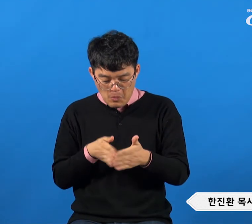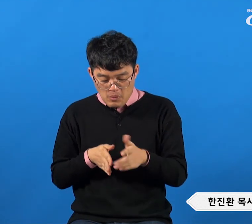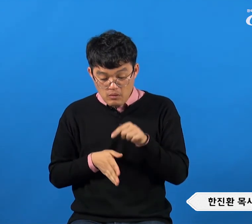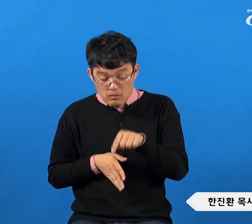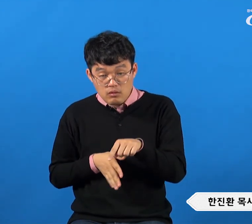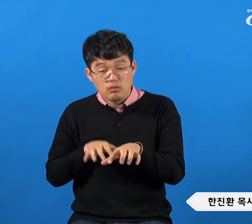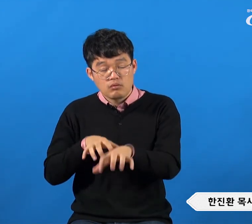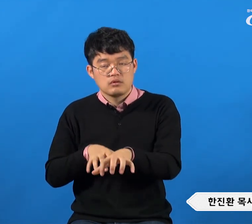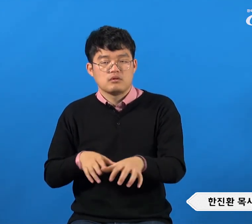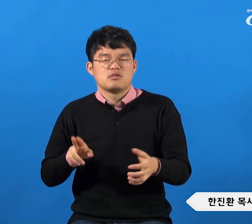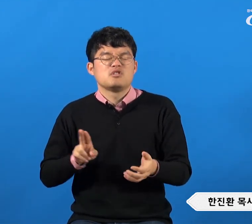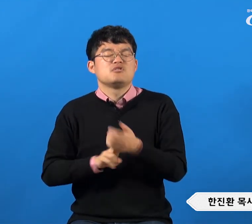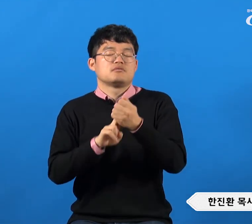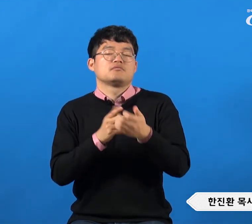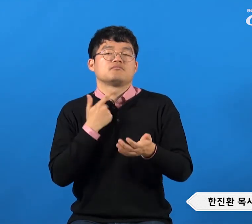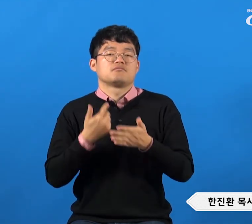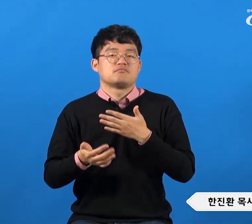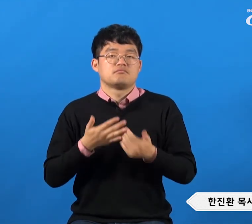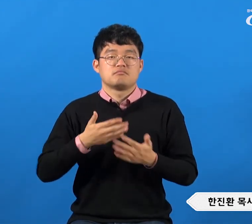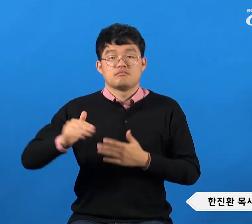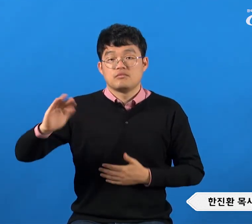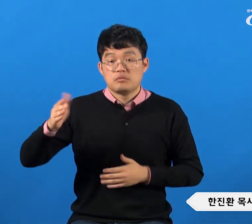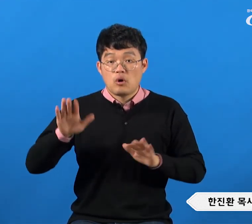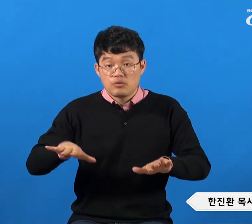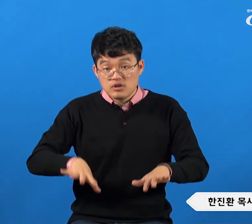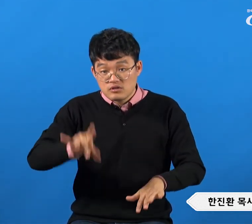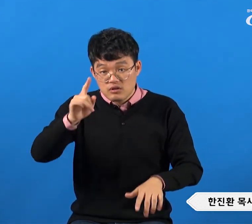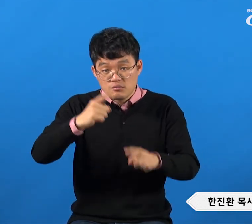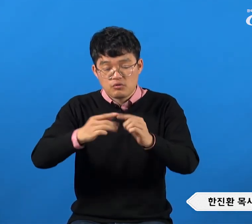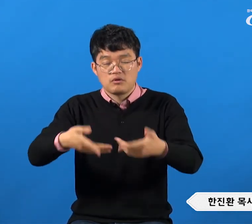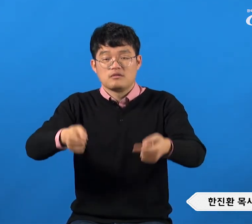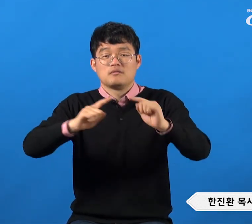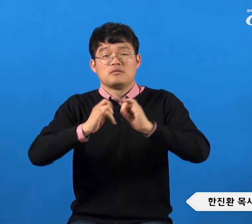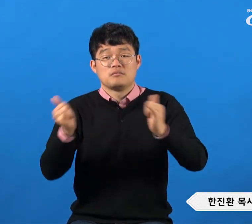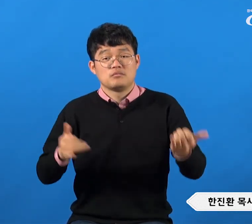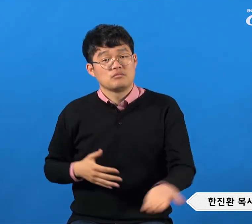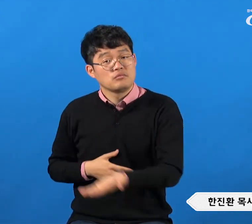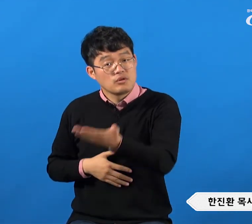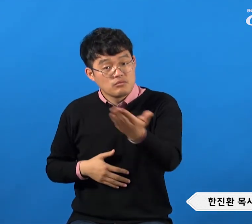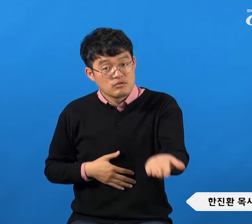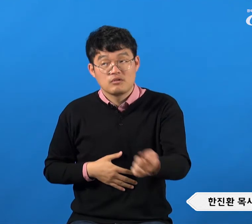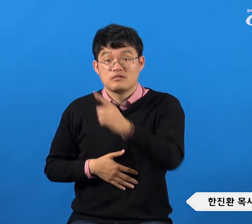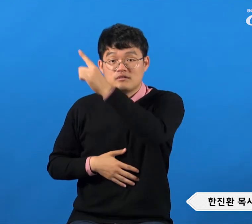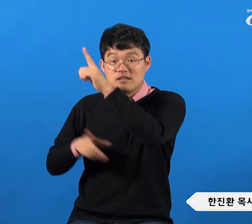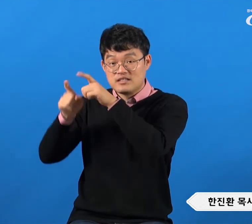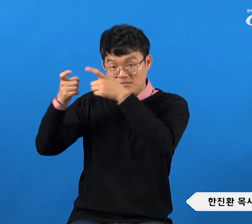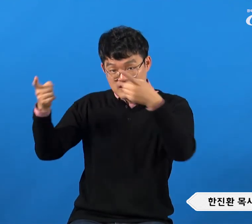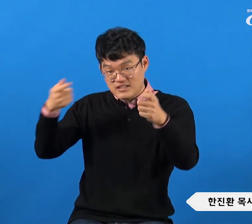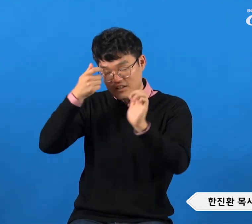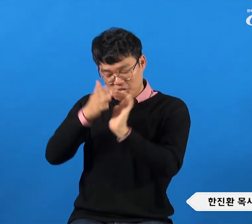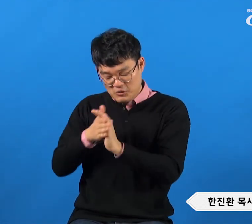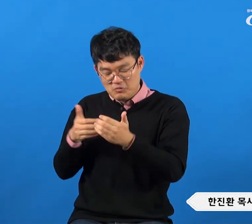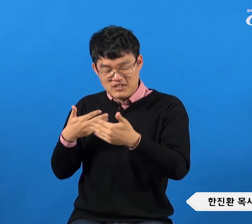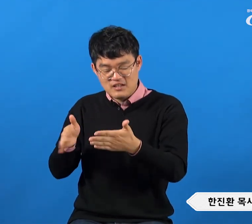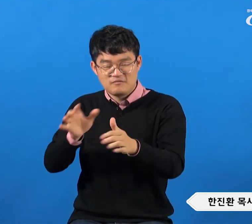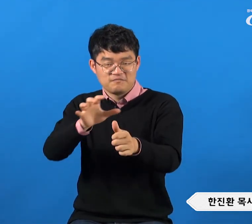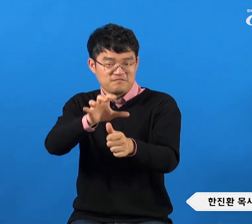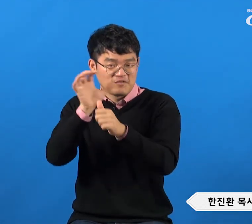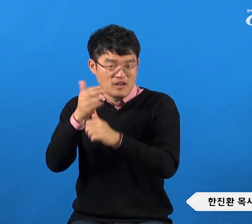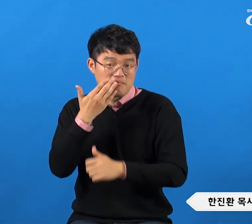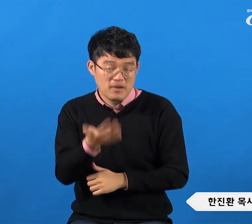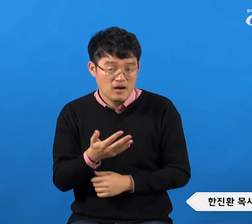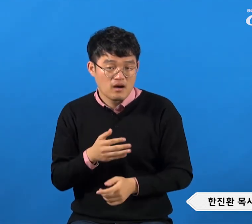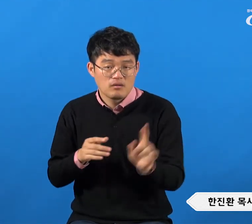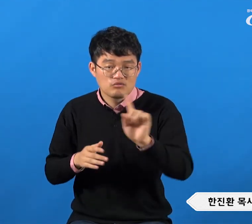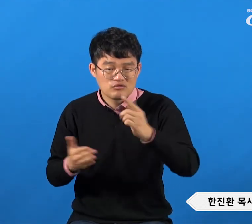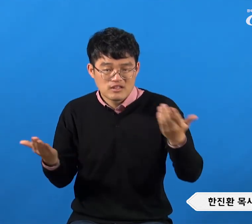기적의 산실입니다. 오늘 교회 처음 나오신 분들도 여러분 얼마든지 이용하실 수 있습니다.